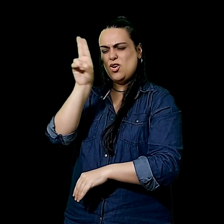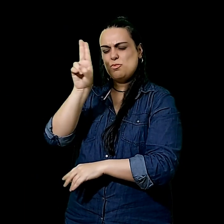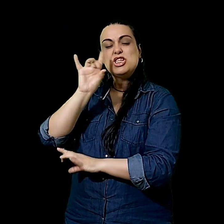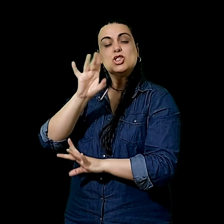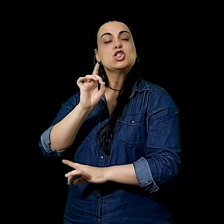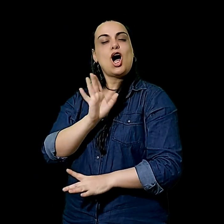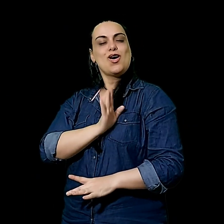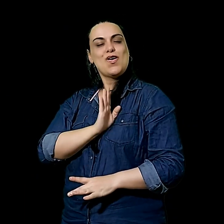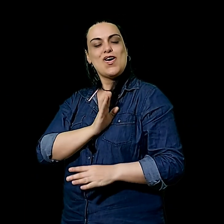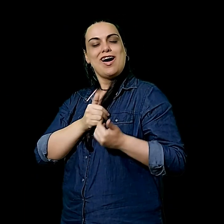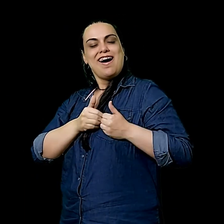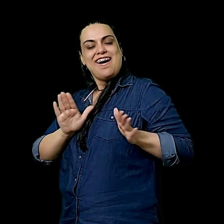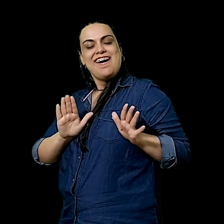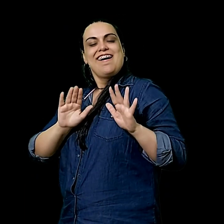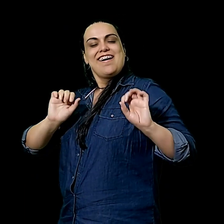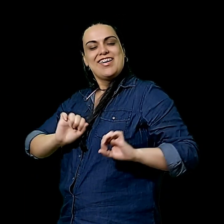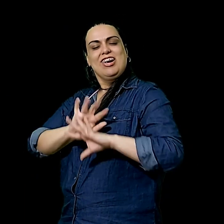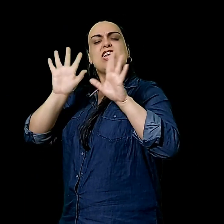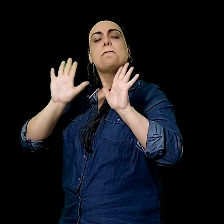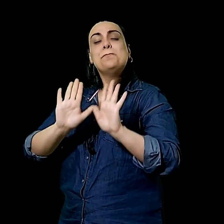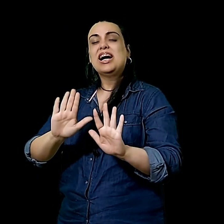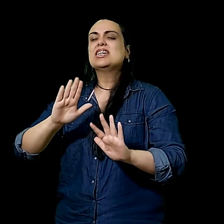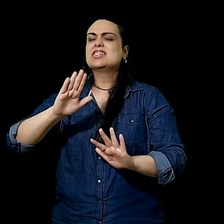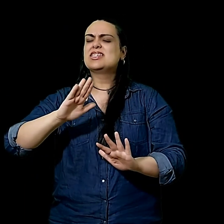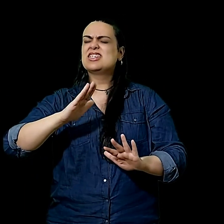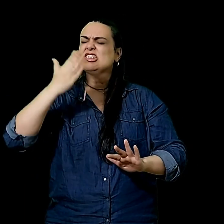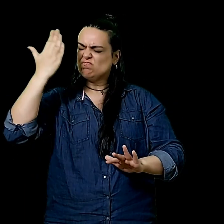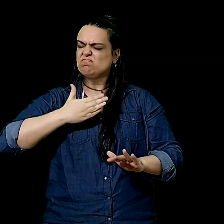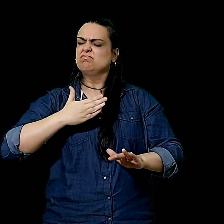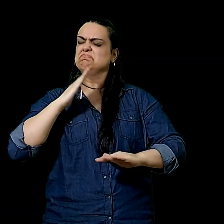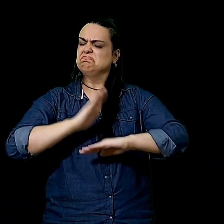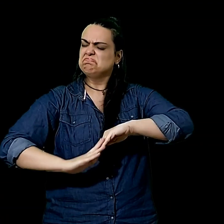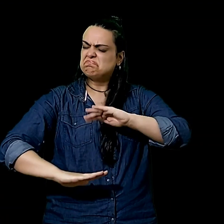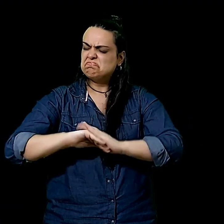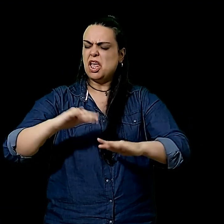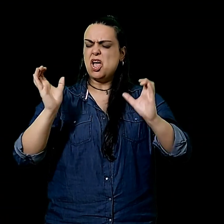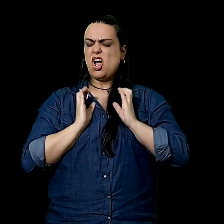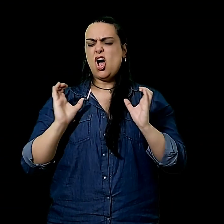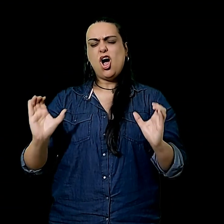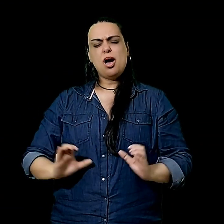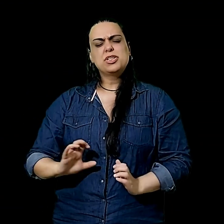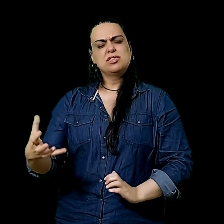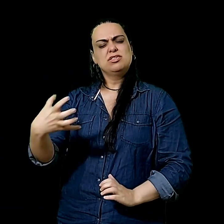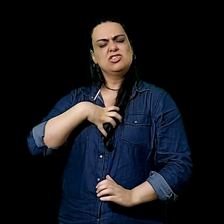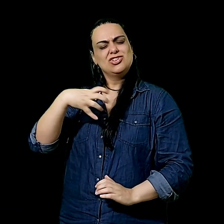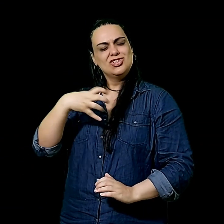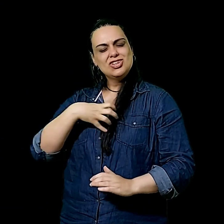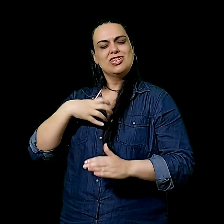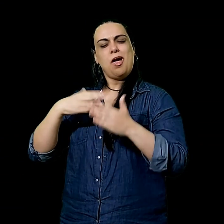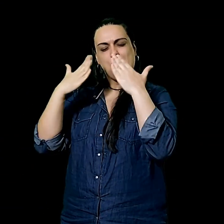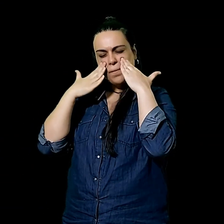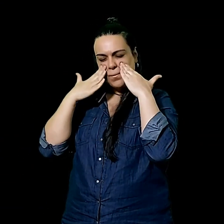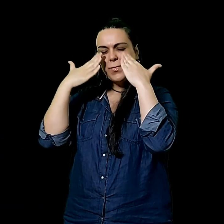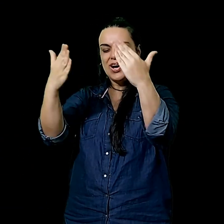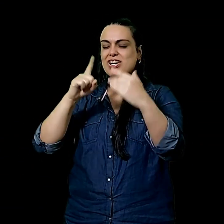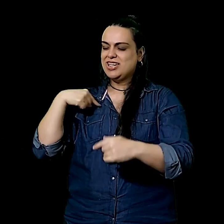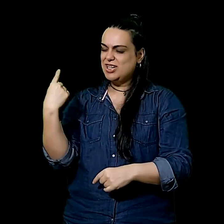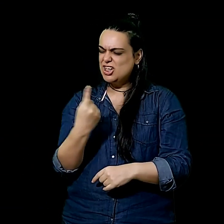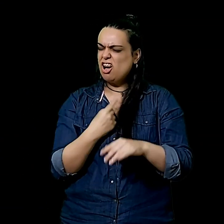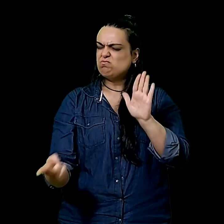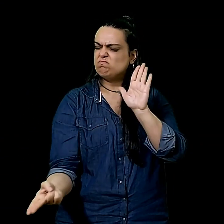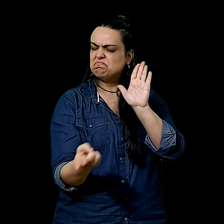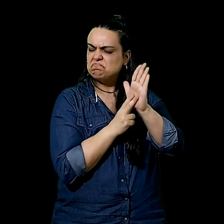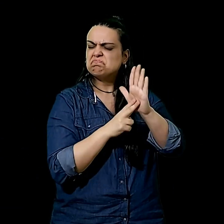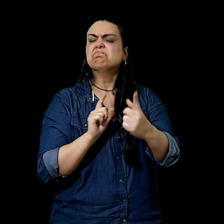nossos corações, mas através das nossas atitudes, através da prática, ou daquilo que nós estamos nos